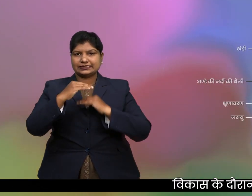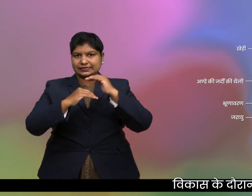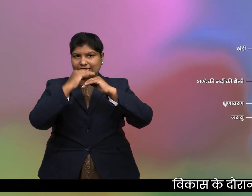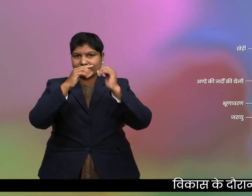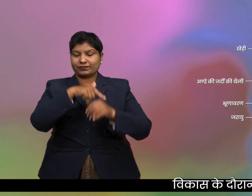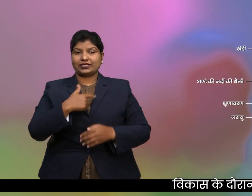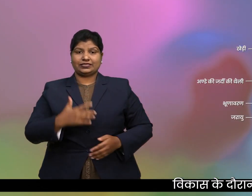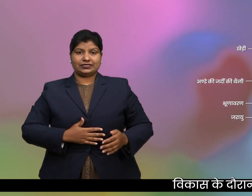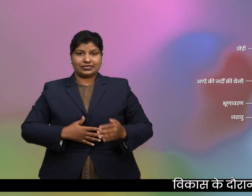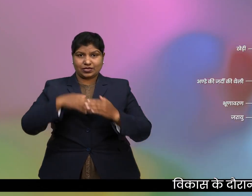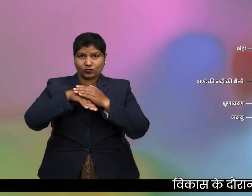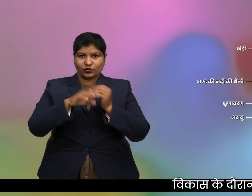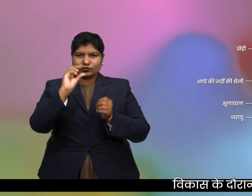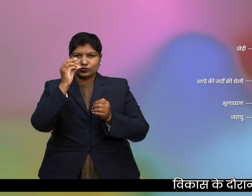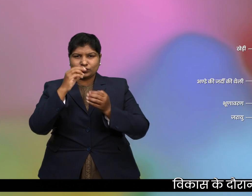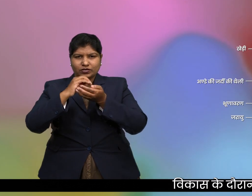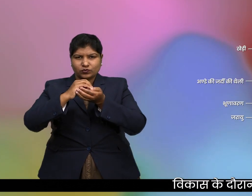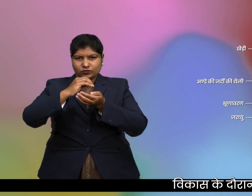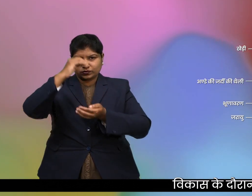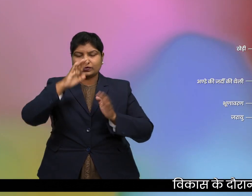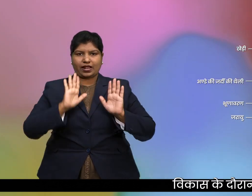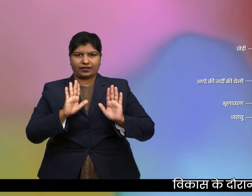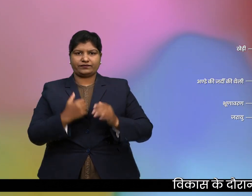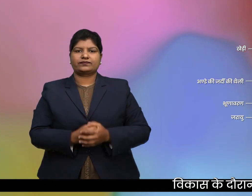के दौरान